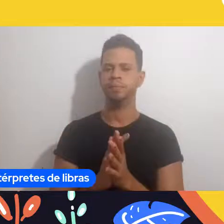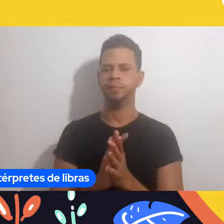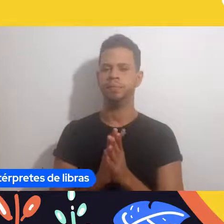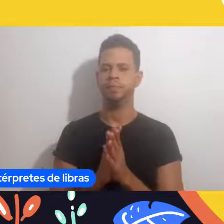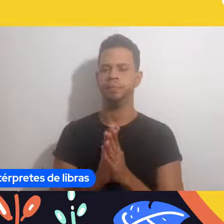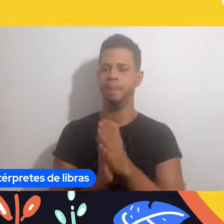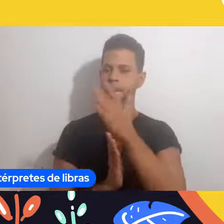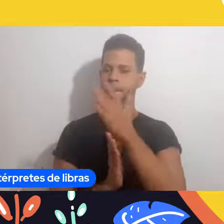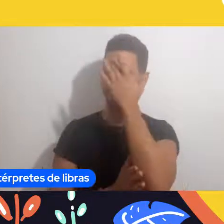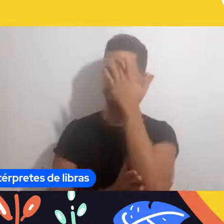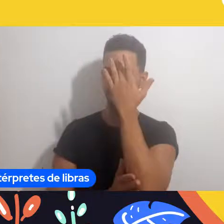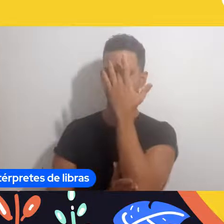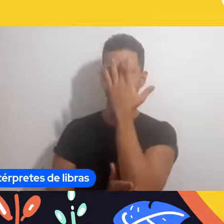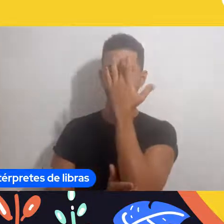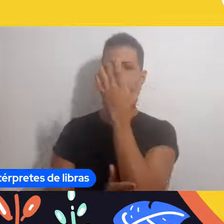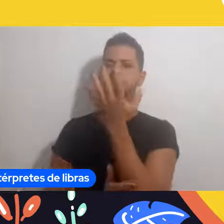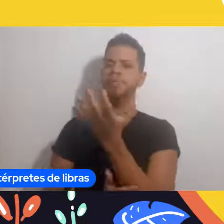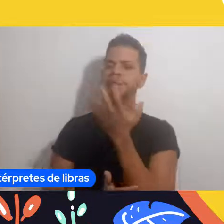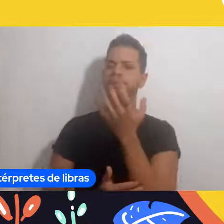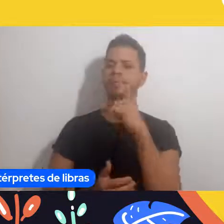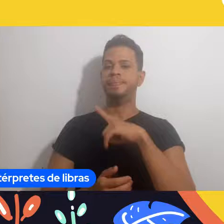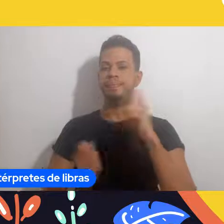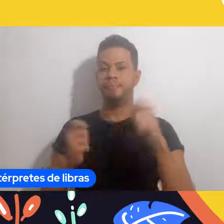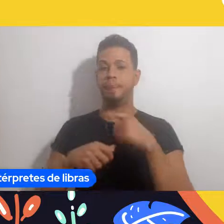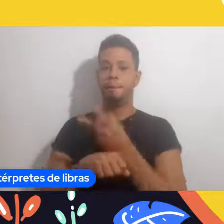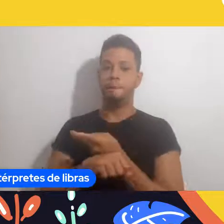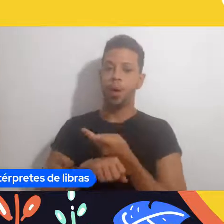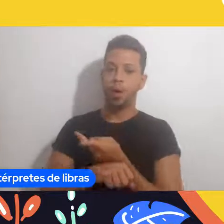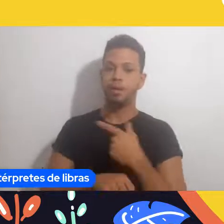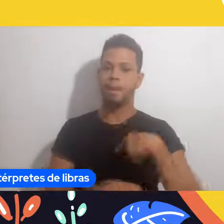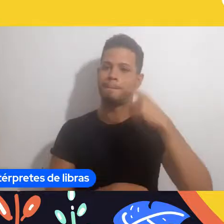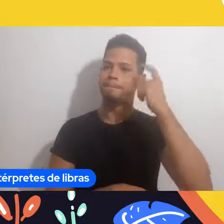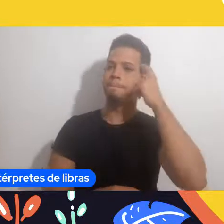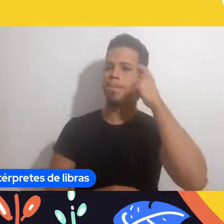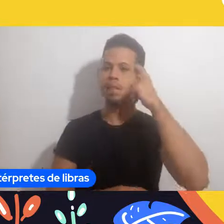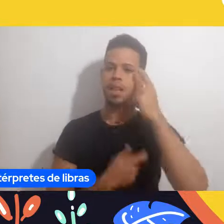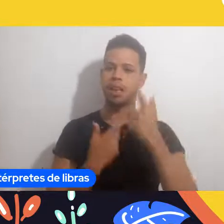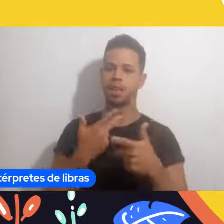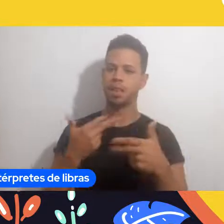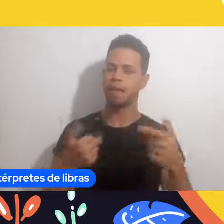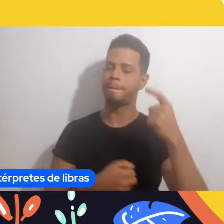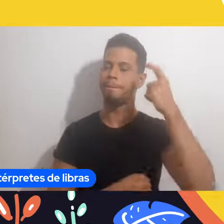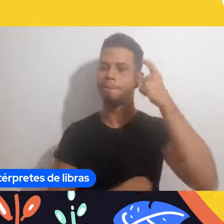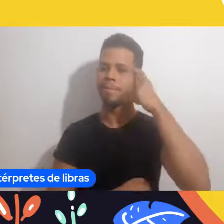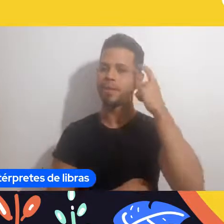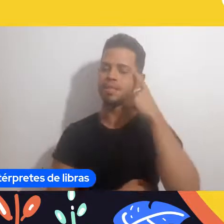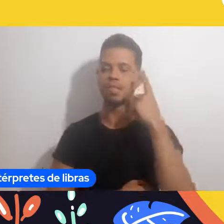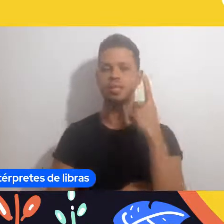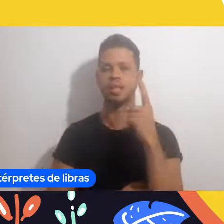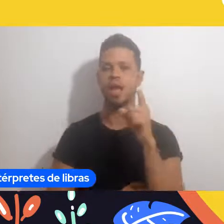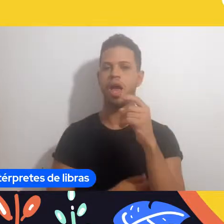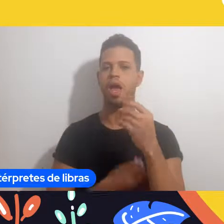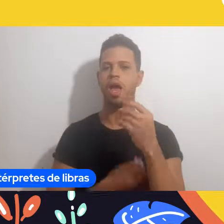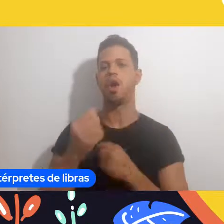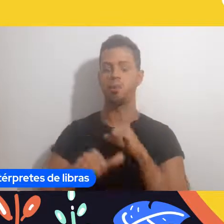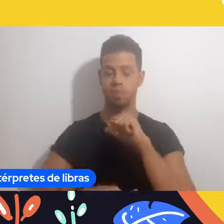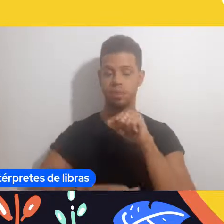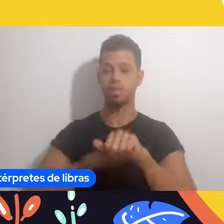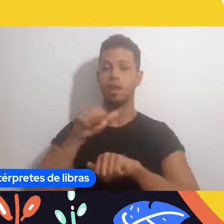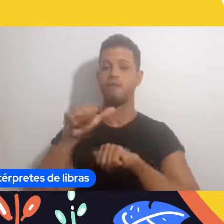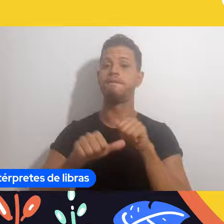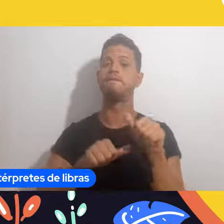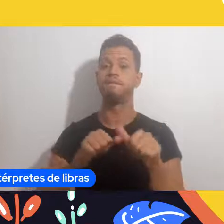estiver procurando um momento também para pensar sobre essas coisas, né? Pensar sobre como é que a gente transforma os